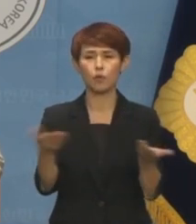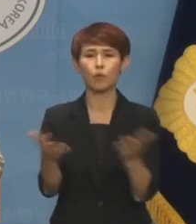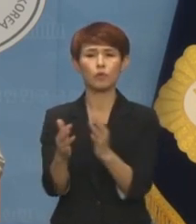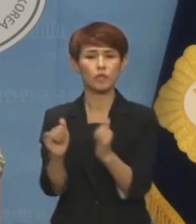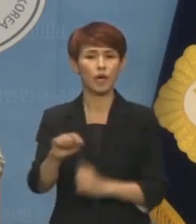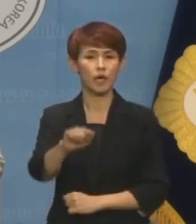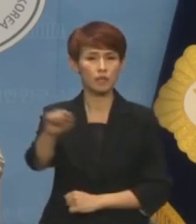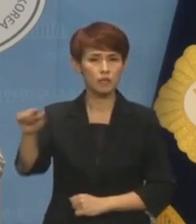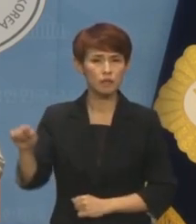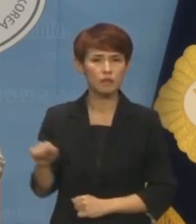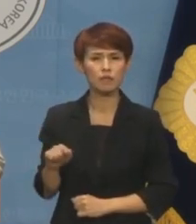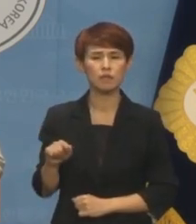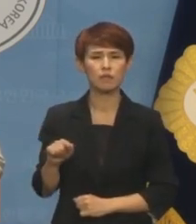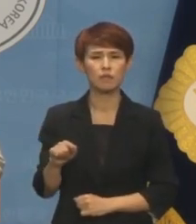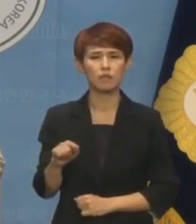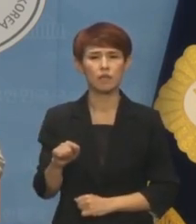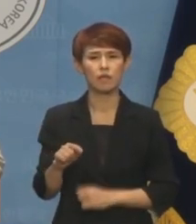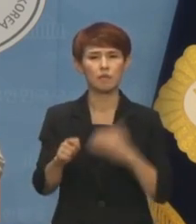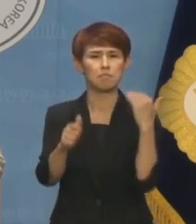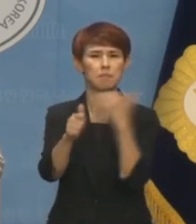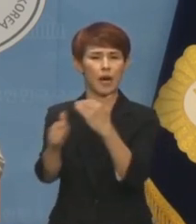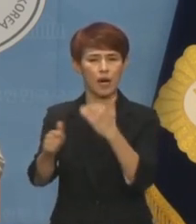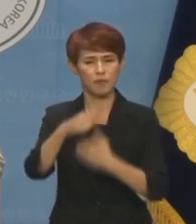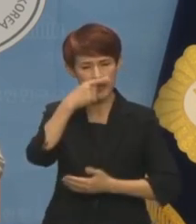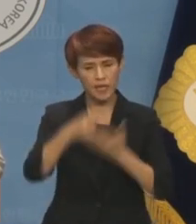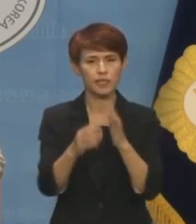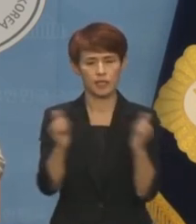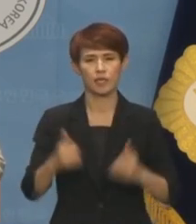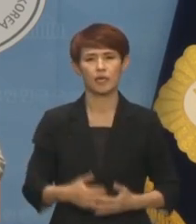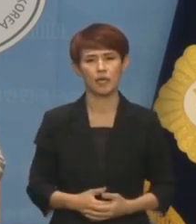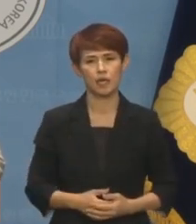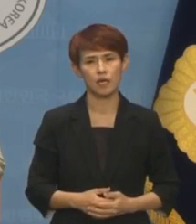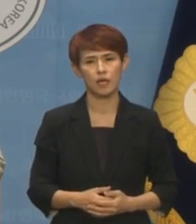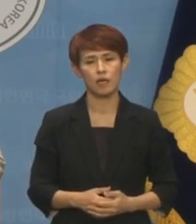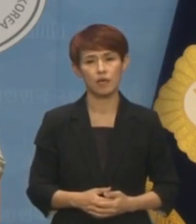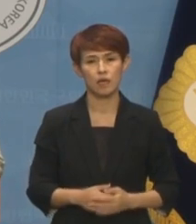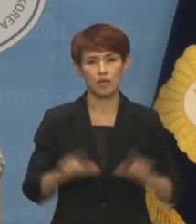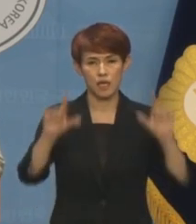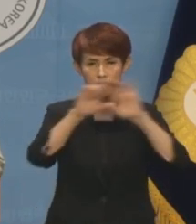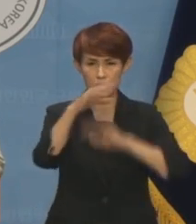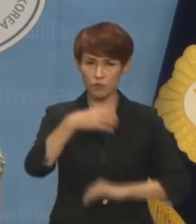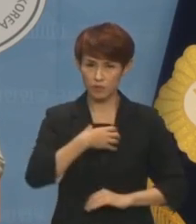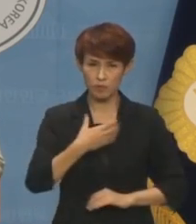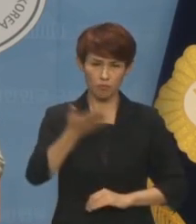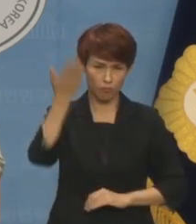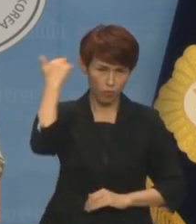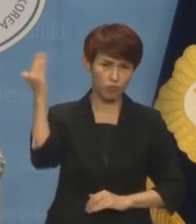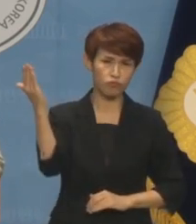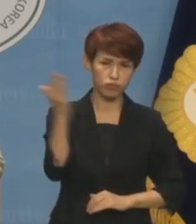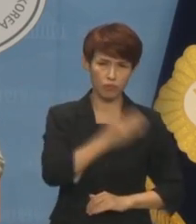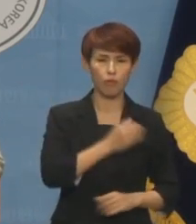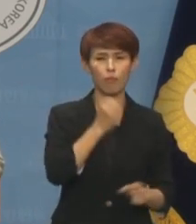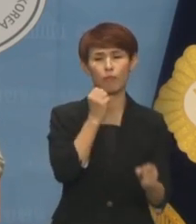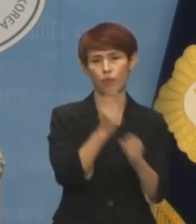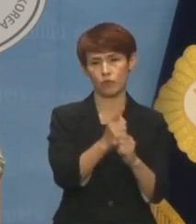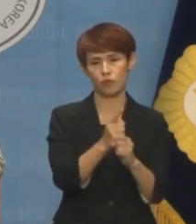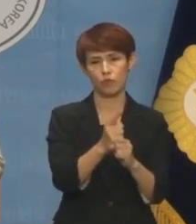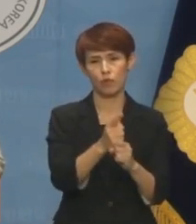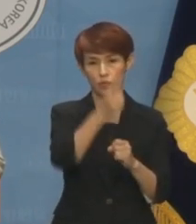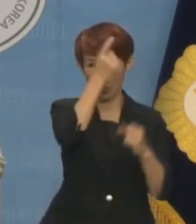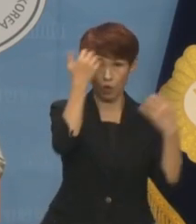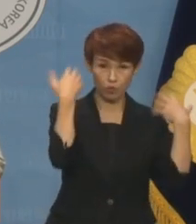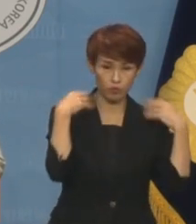노동자들은 구조조정의 1순위 피해자였습니다. 기후위기는 오래전부터 예고되어 있었고 정부와